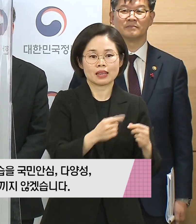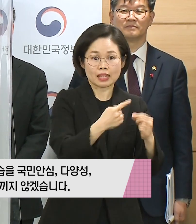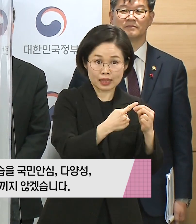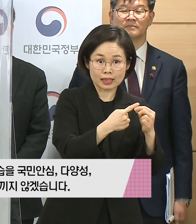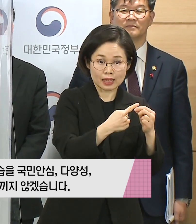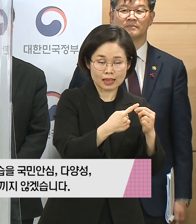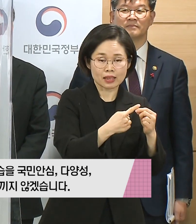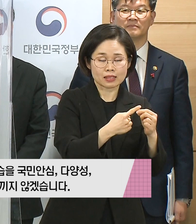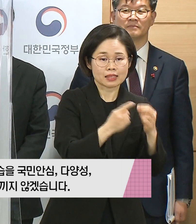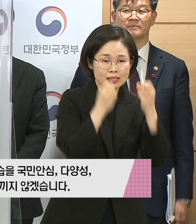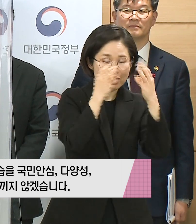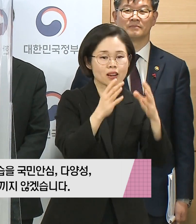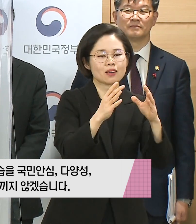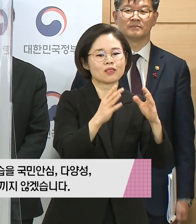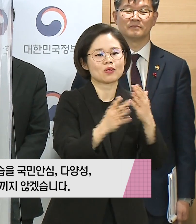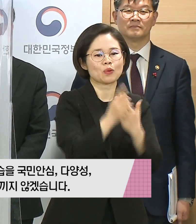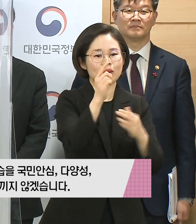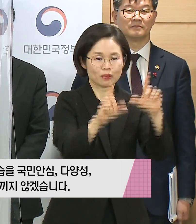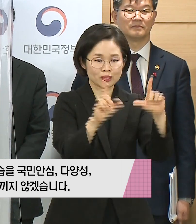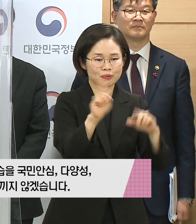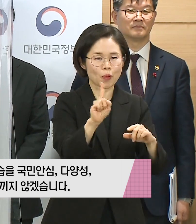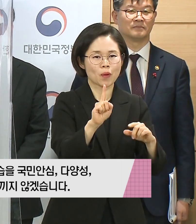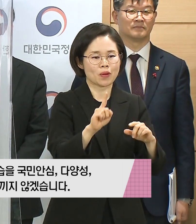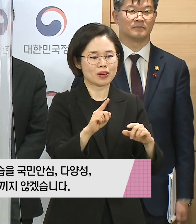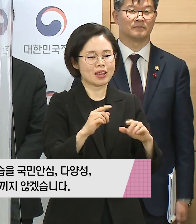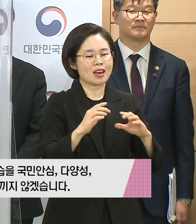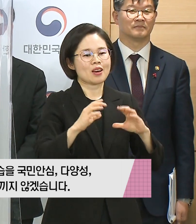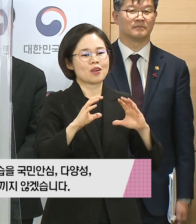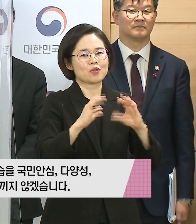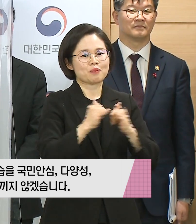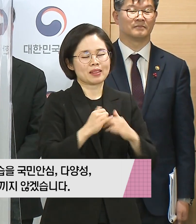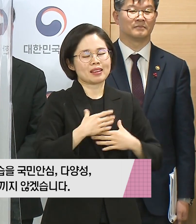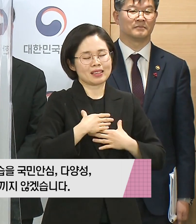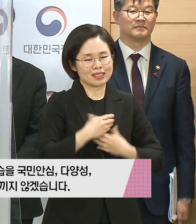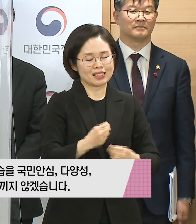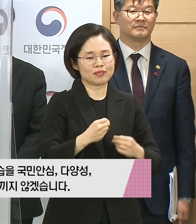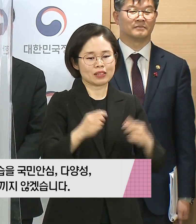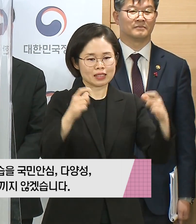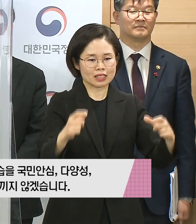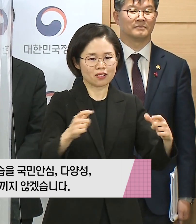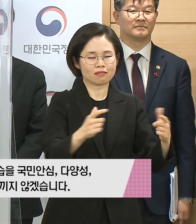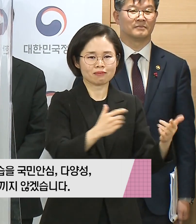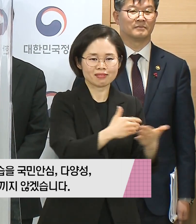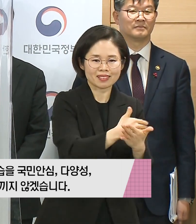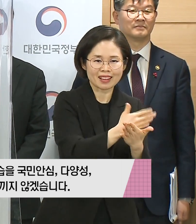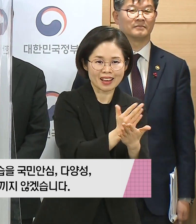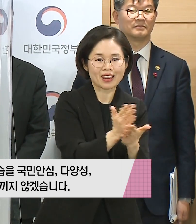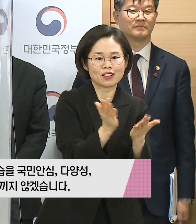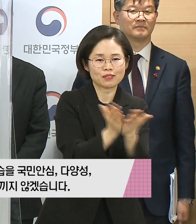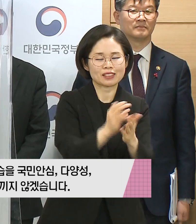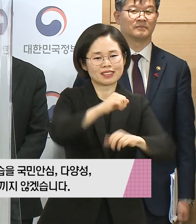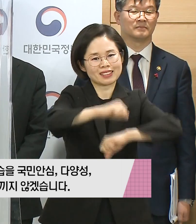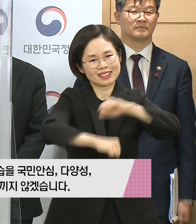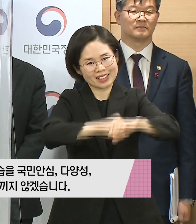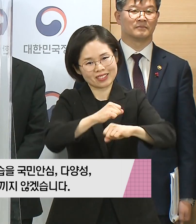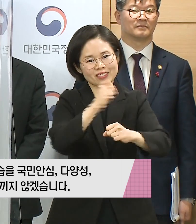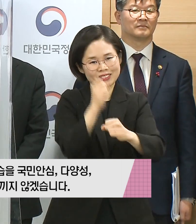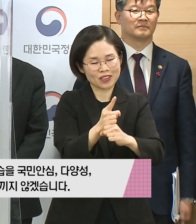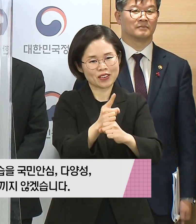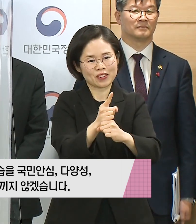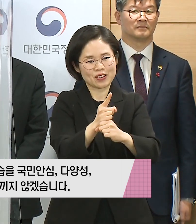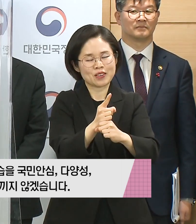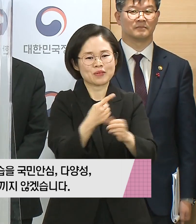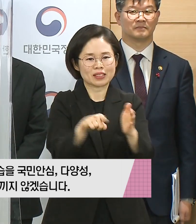통합기관의 모습을 국민 안심, 다양성, 자율성의 원칙으로 구현하도록 지원을